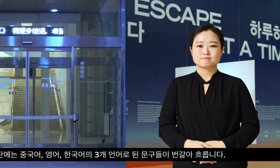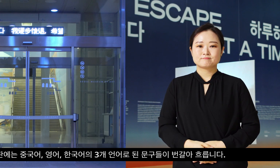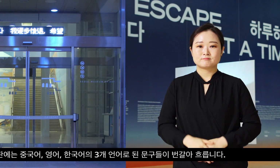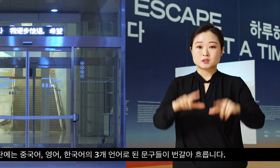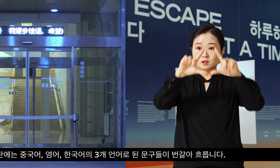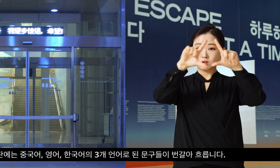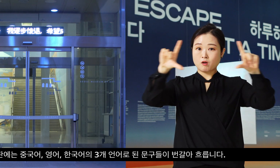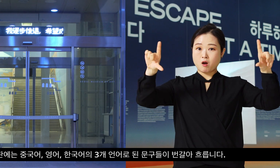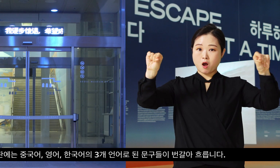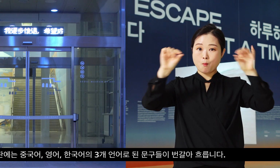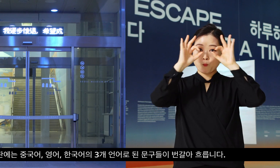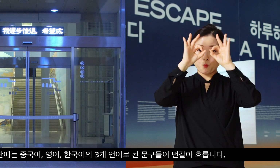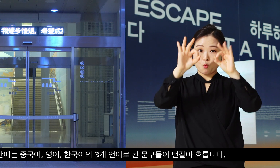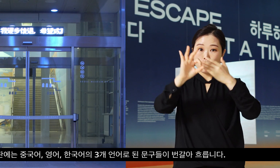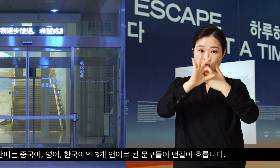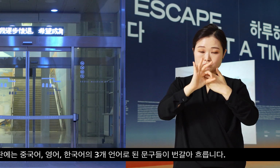전광판에는 중국어,